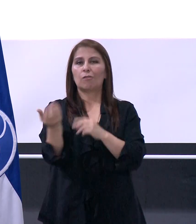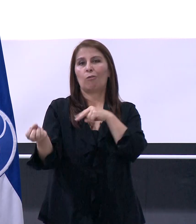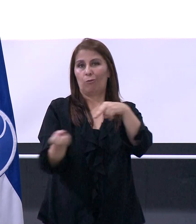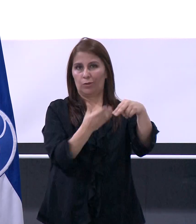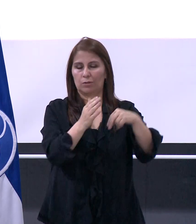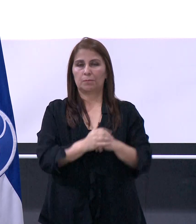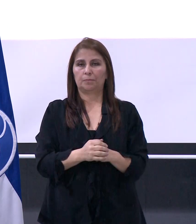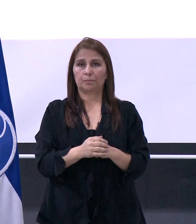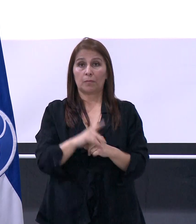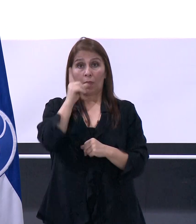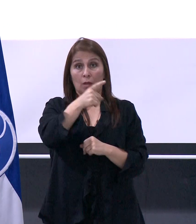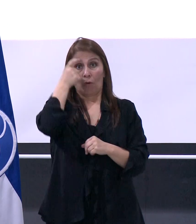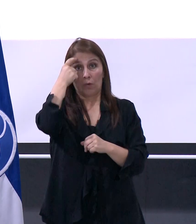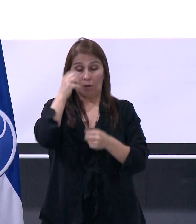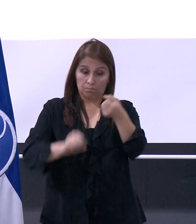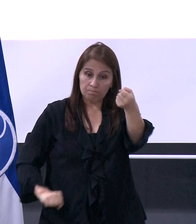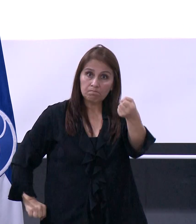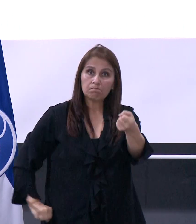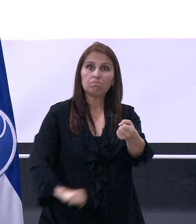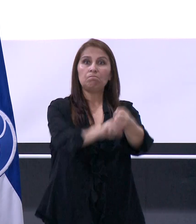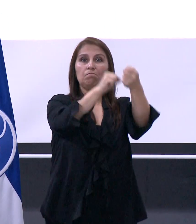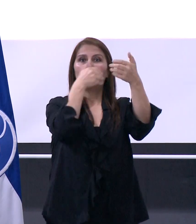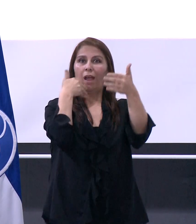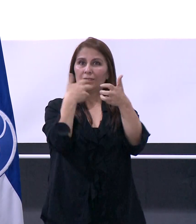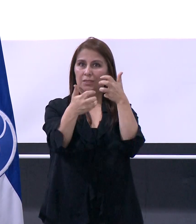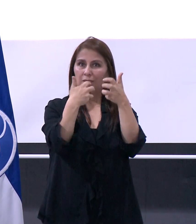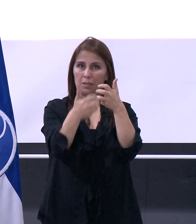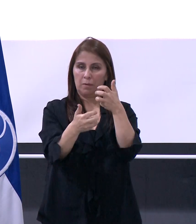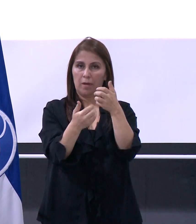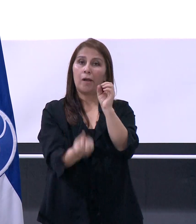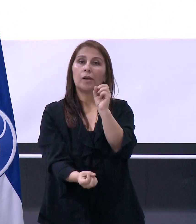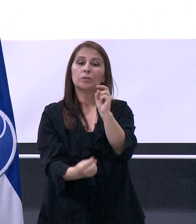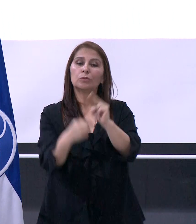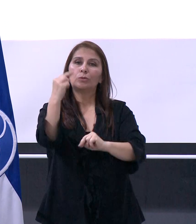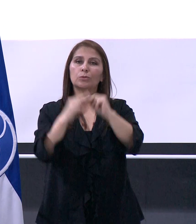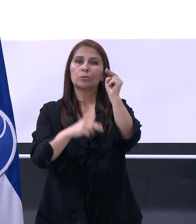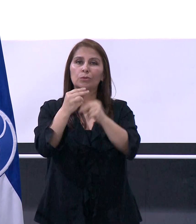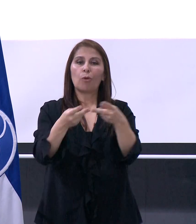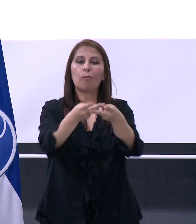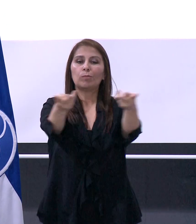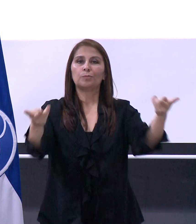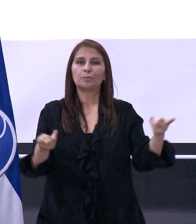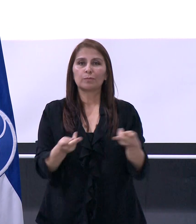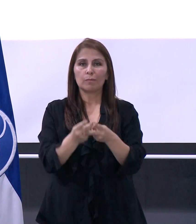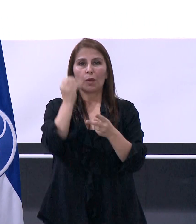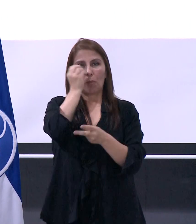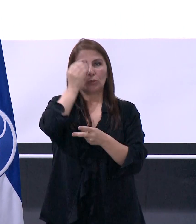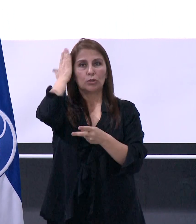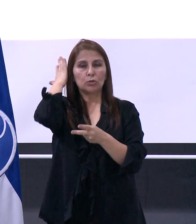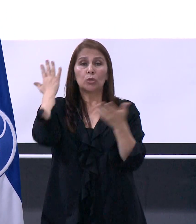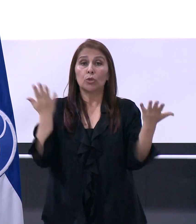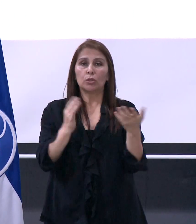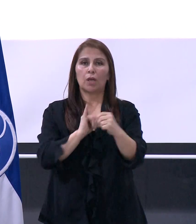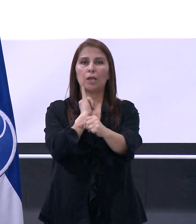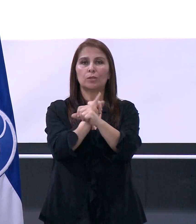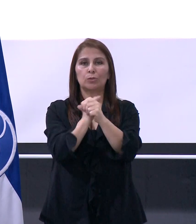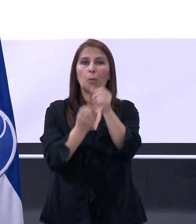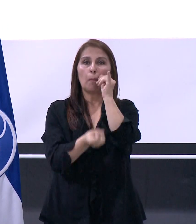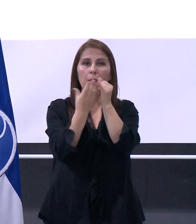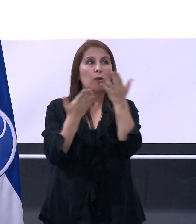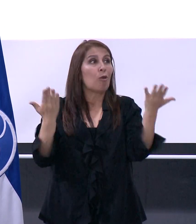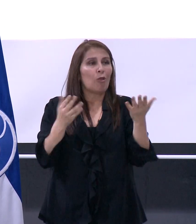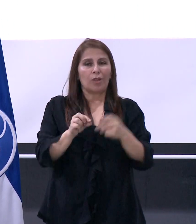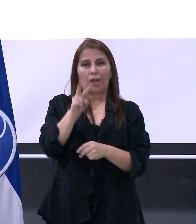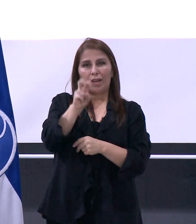impulso al nuevo sistema para lo cual construyó el pabellón montessori del instituto pedagógico de la avenida chile en bogotá